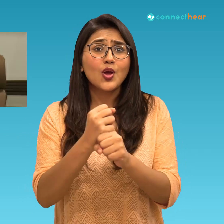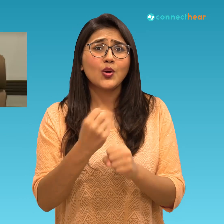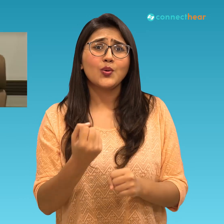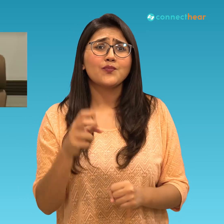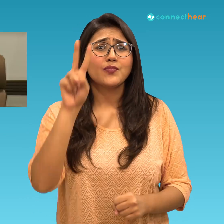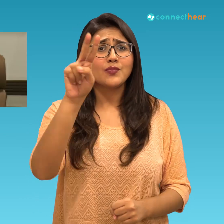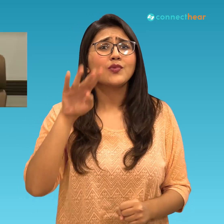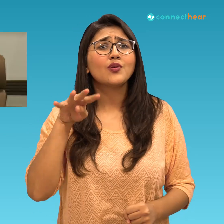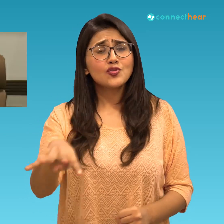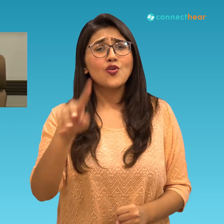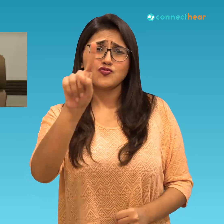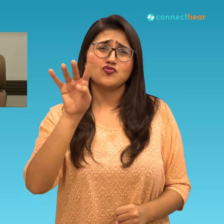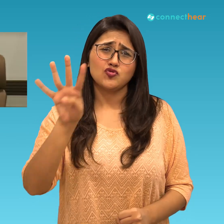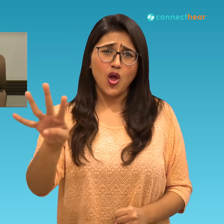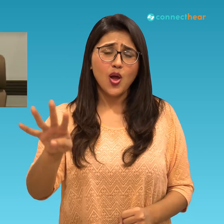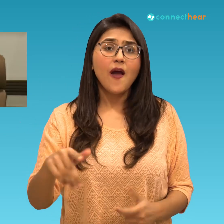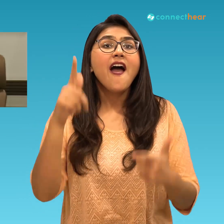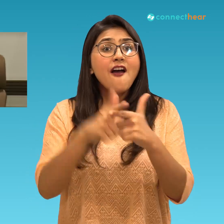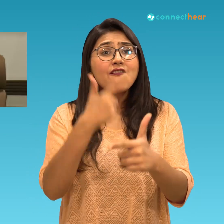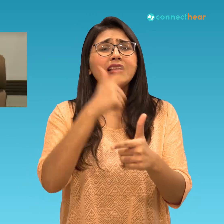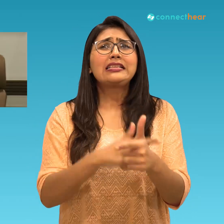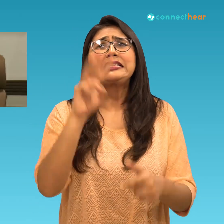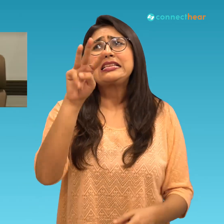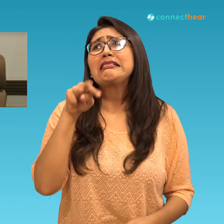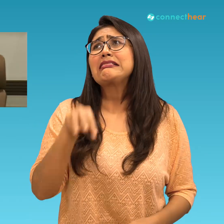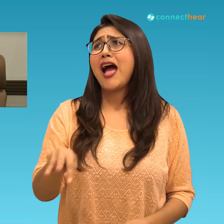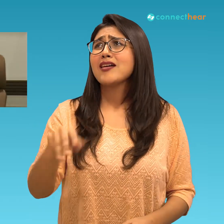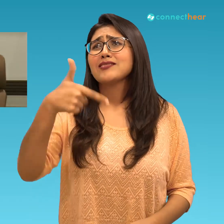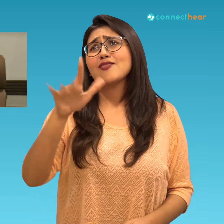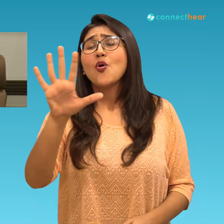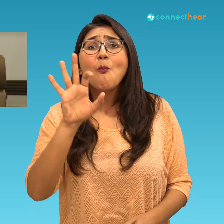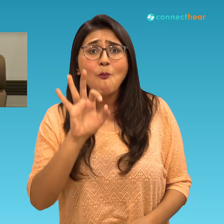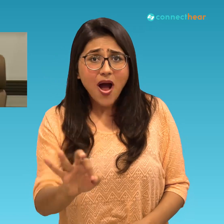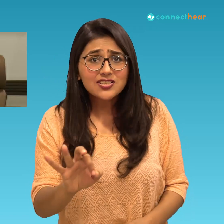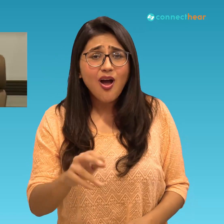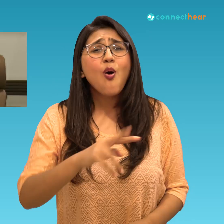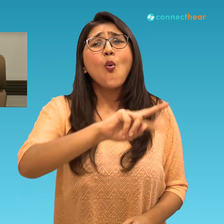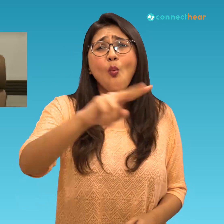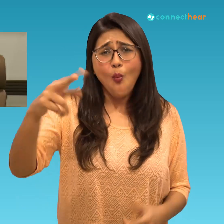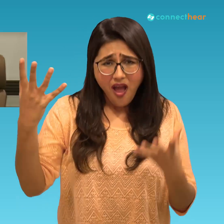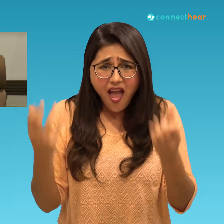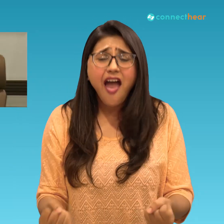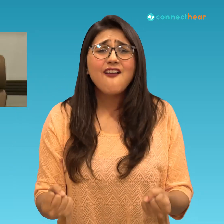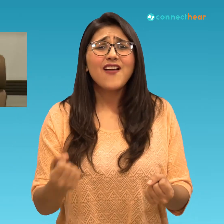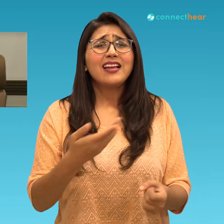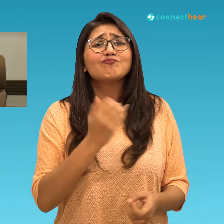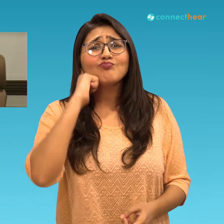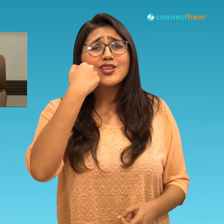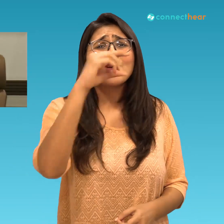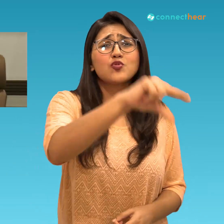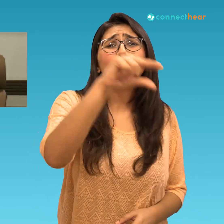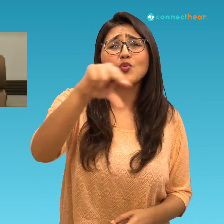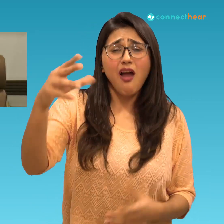2,014، فیصل آباد 3,750، اور باقی دیگر علاقوں میں جیسے سرگودا بھاول نگر وہ سب